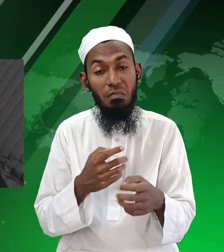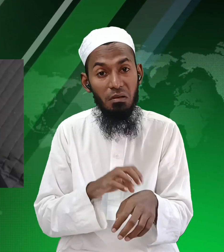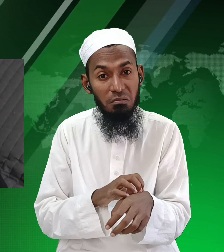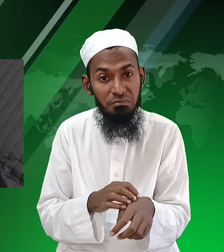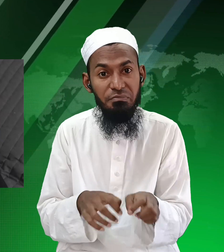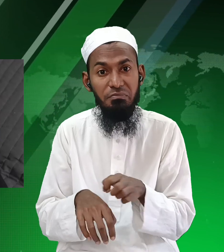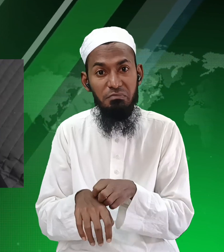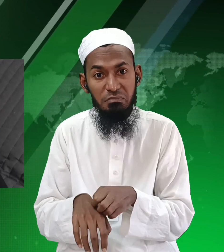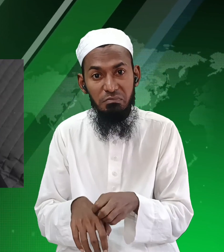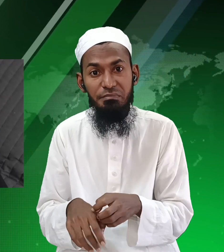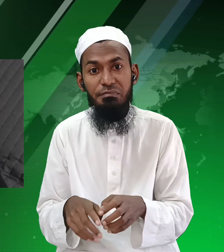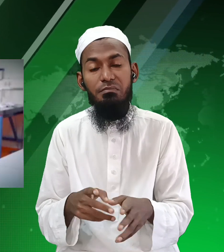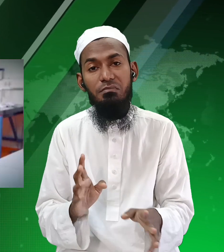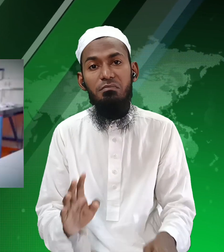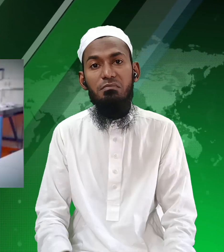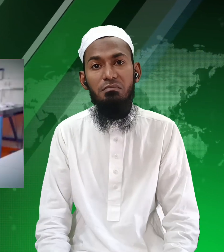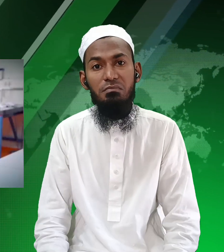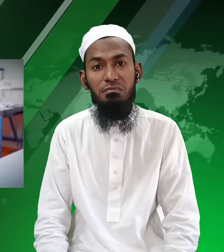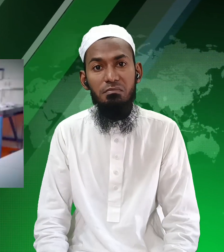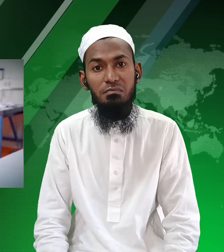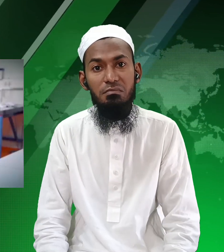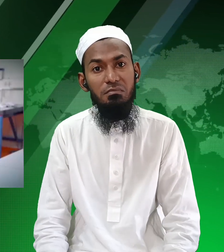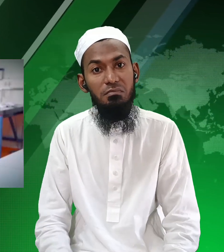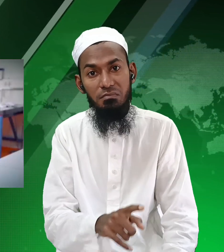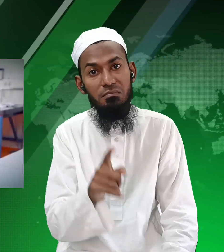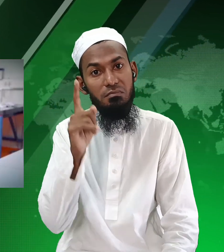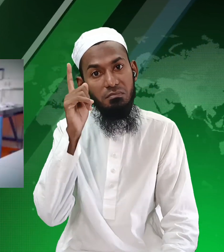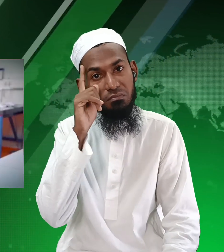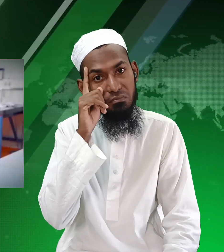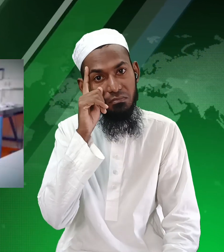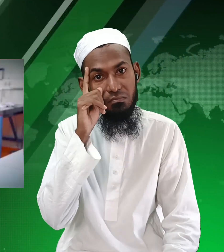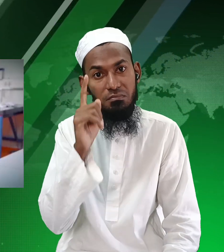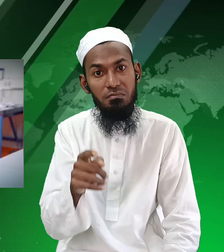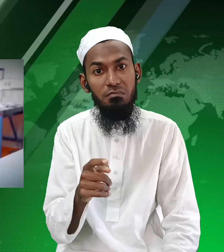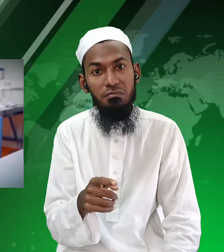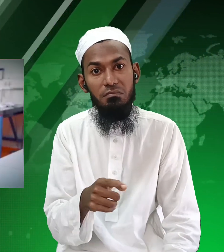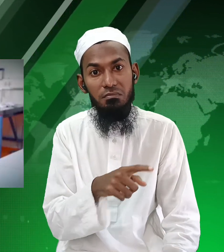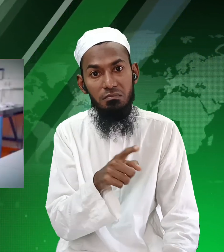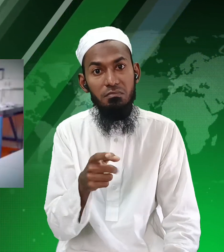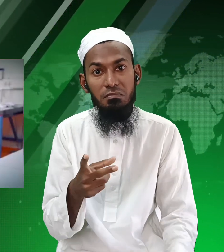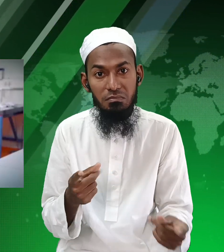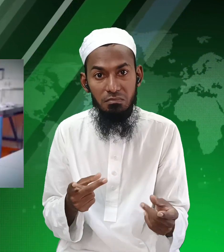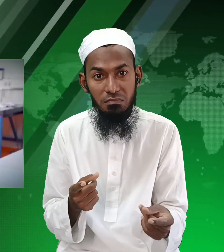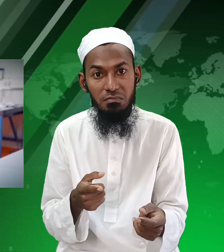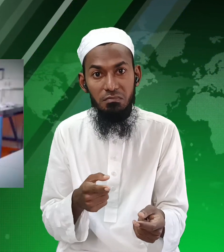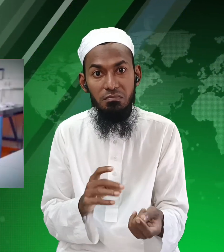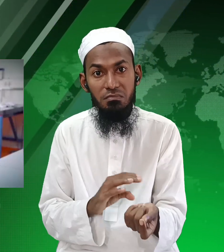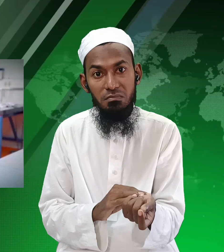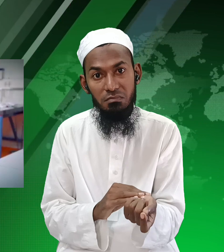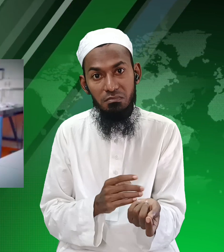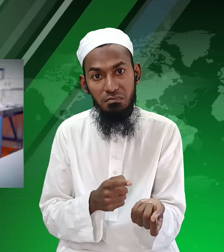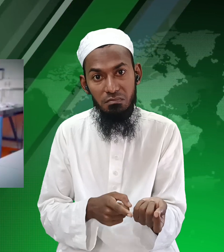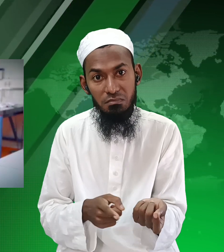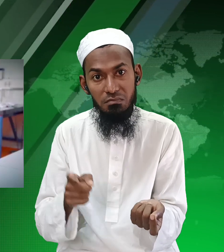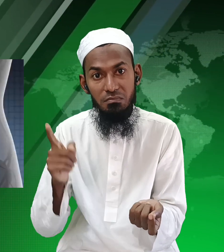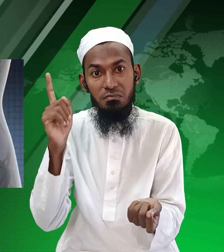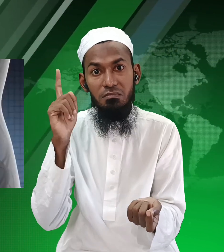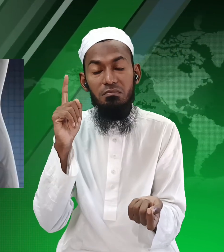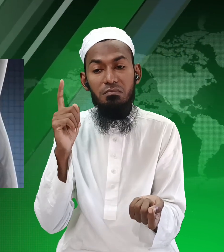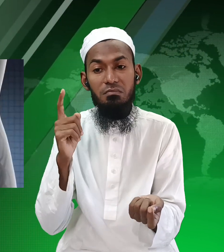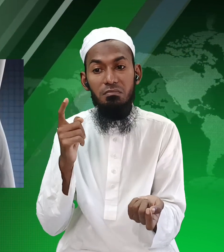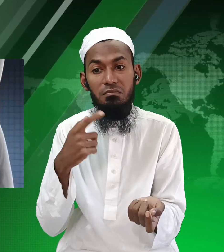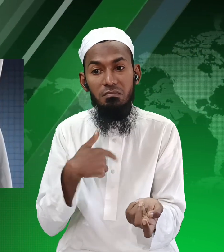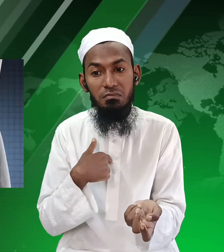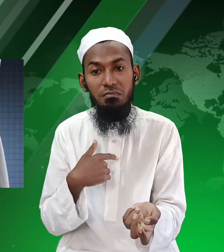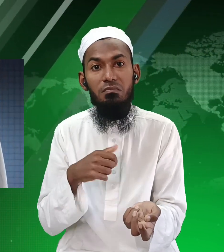হচ্ছে ড্রাই স্কিন এগুলো হতে পারে। তো এই লক্ষণগুলি যদি আপনি আপনার মধ্যে দেখেন, তাহলে আপনার উচিত হবে দ্রুত একজন ডাক্তারের সাথে কথা বলে ডায়াগনোসিস করা এবং নিশ্চিত